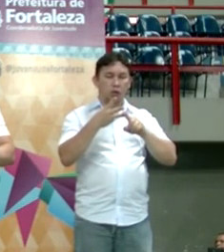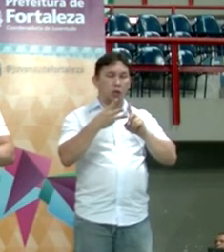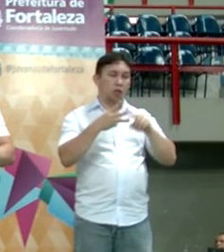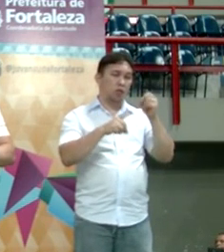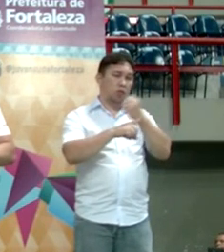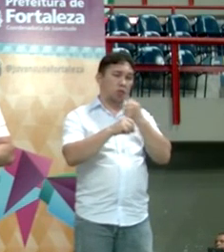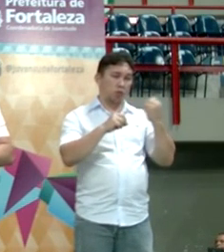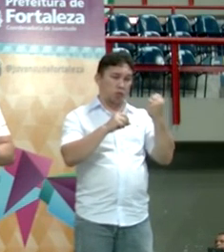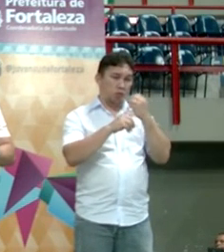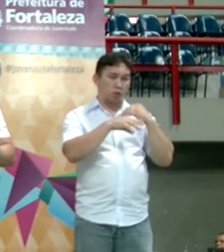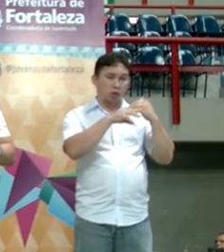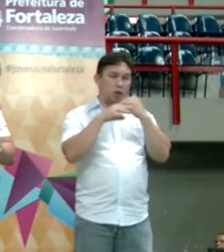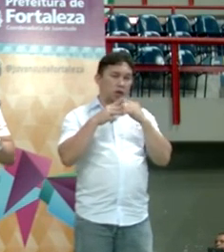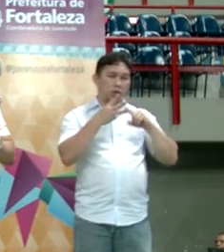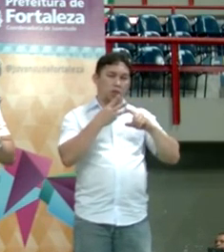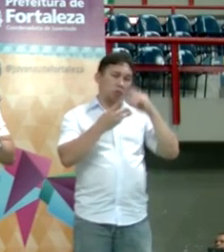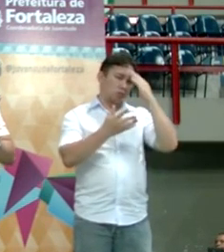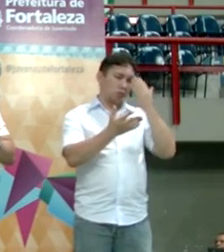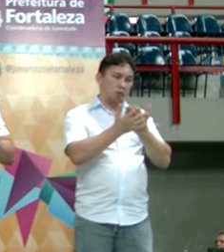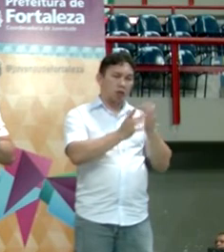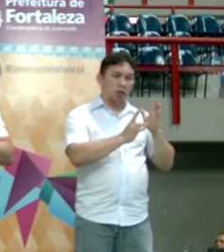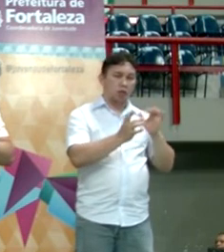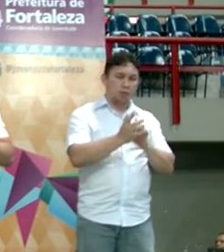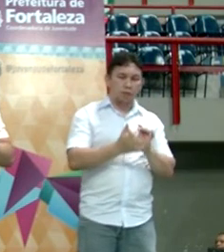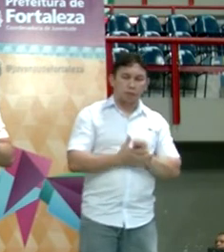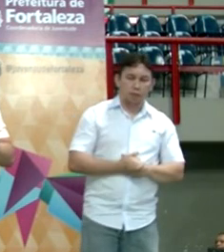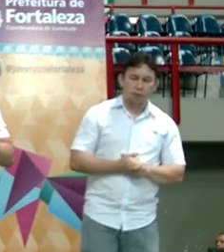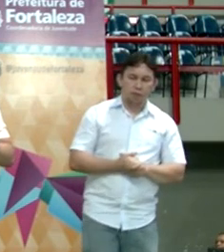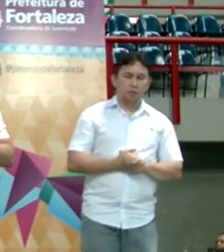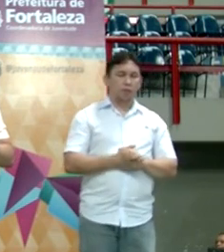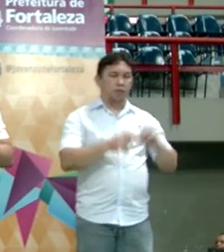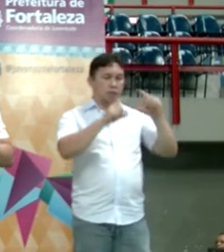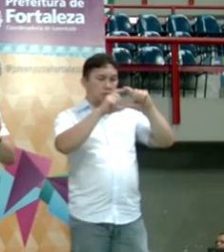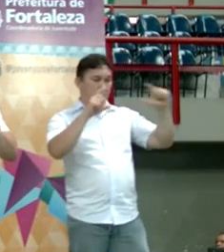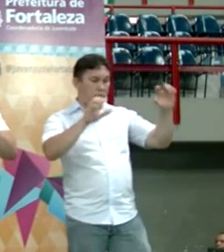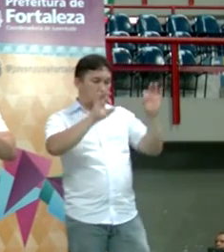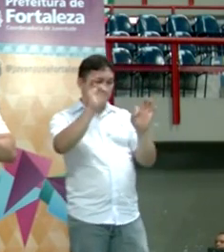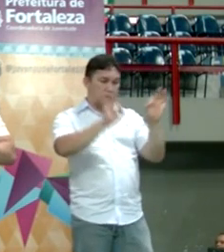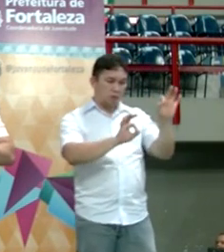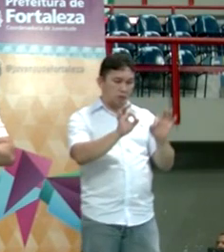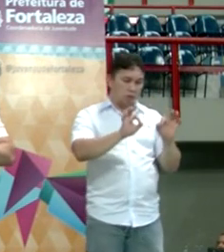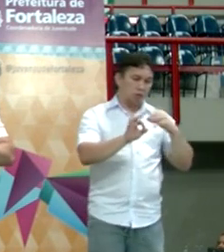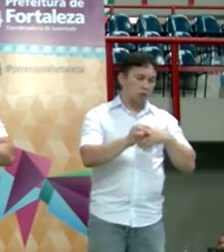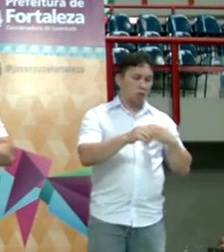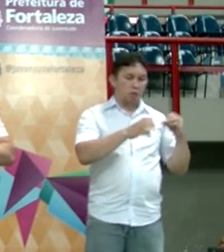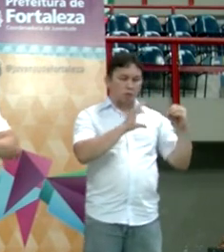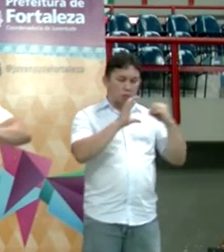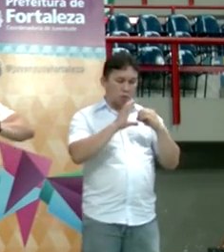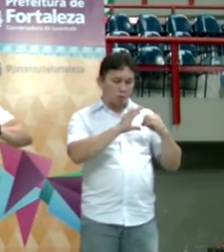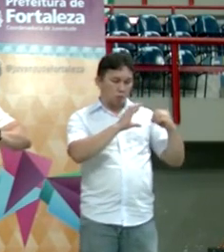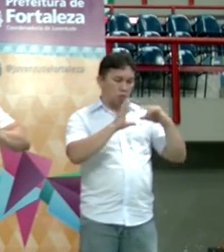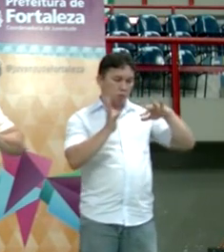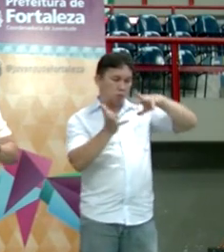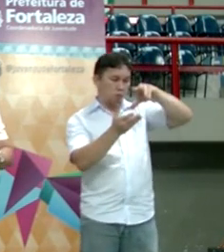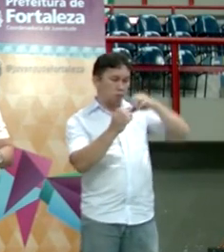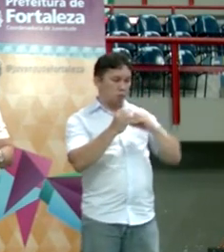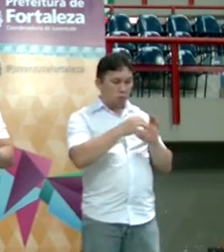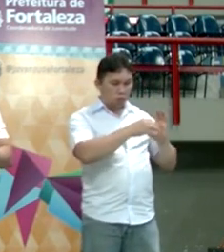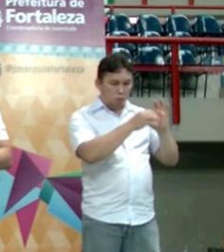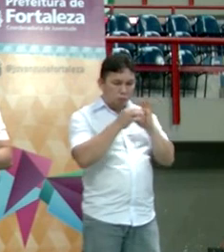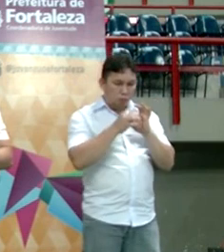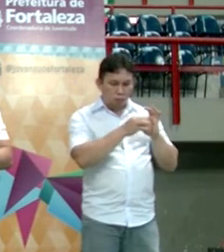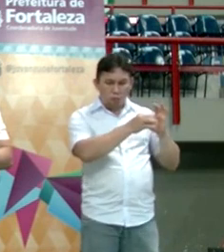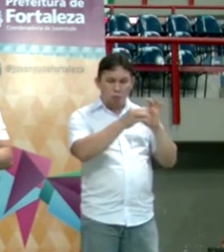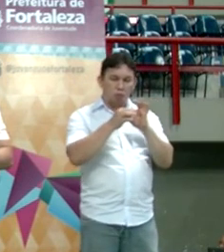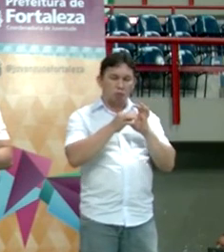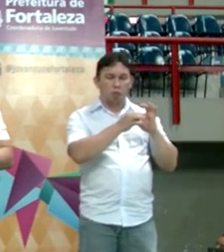cristão. Beleza? Ele diz assim no quadrinho: organismos unicelulares de todo mundo, univos,